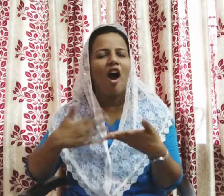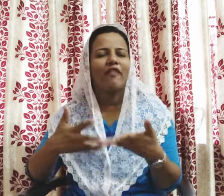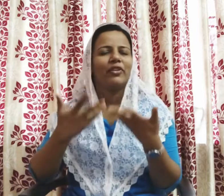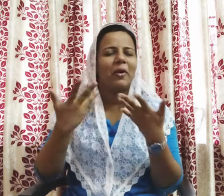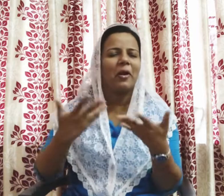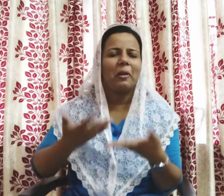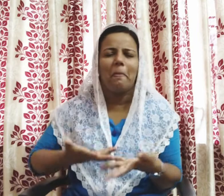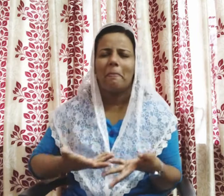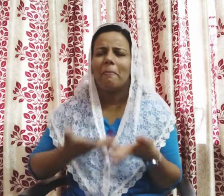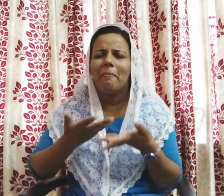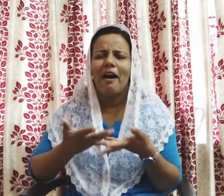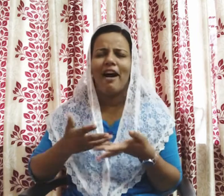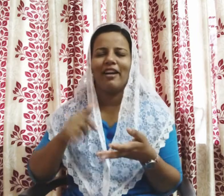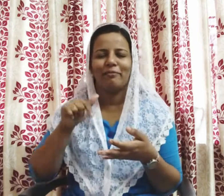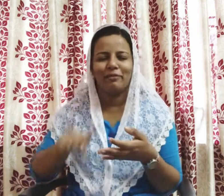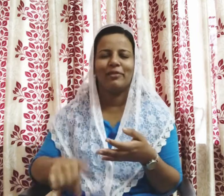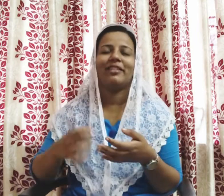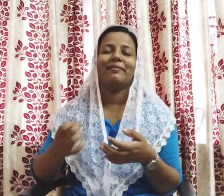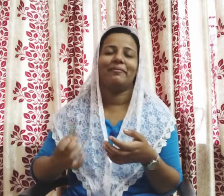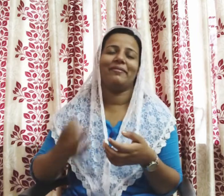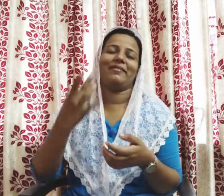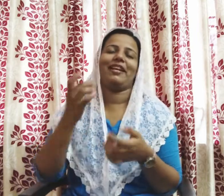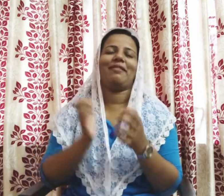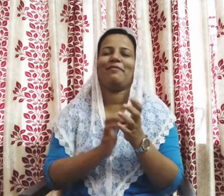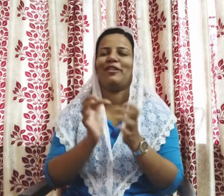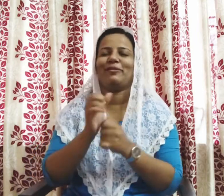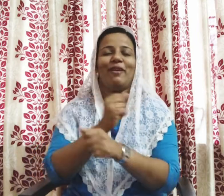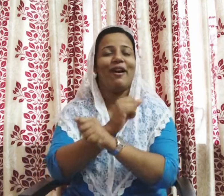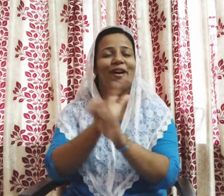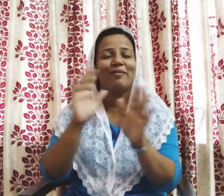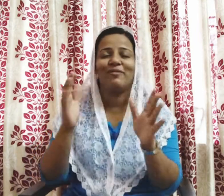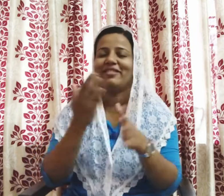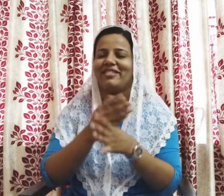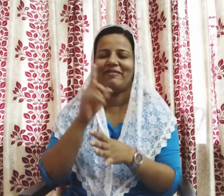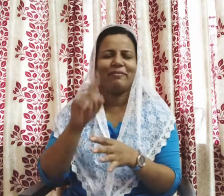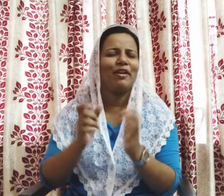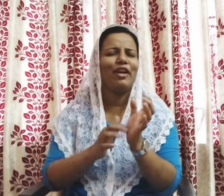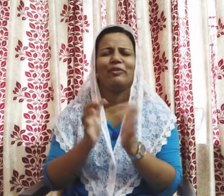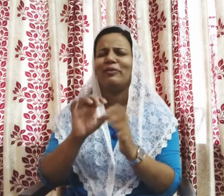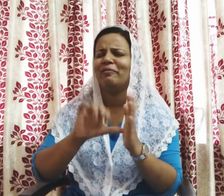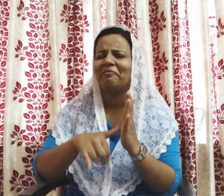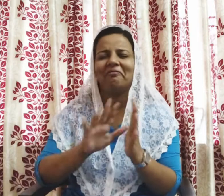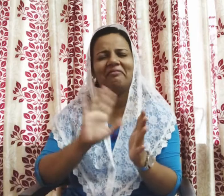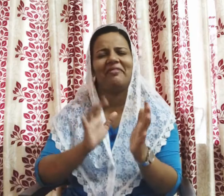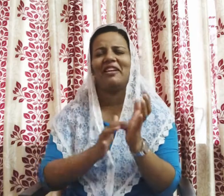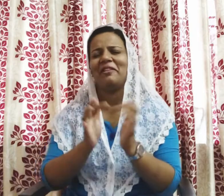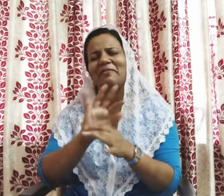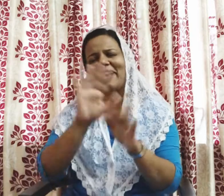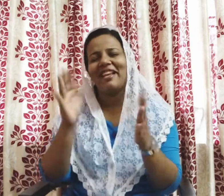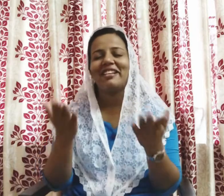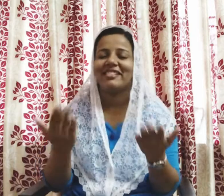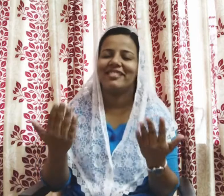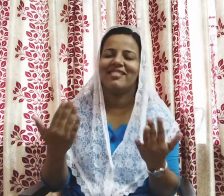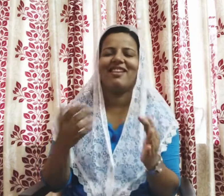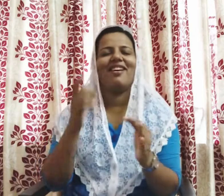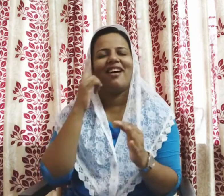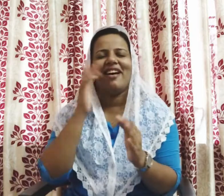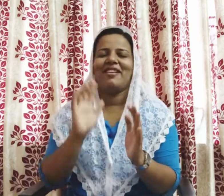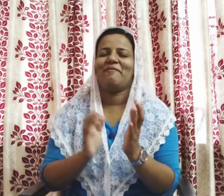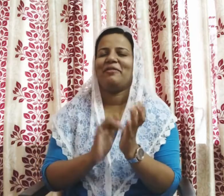ആവശ്യത്തിൽ ഭാരപ്പെട്ടിരിക്കുന്നുവെങ്കിലും അപ്പം ഇന്ന് പകൽക്കാലം അങ്ങ് അത്ഭുതം ചെയ്യണമേ. അങ്ങേക്കൊന്നും അസാധ്യമല്ലല്ലോ, അങ്ങേക്ക് കഴിയാത്ത കാര്യമില്ലല്ലോ, അങ്ങ്